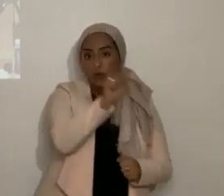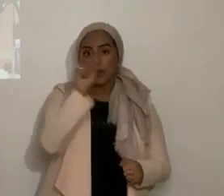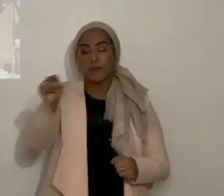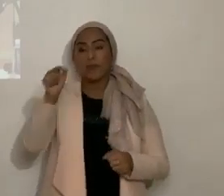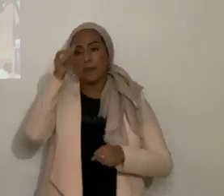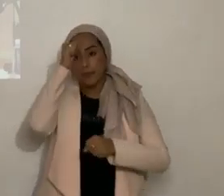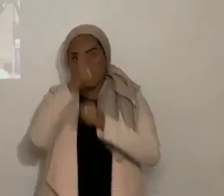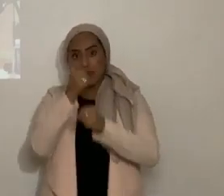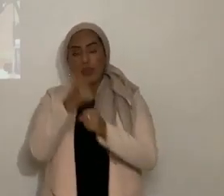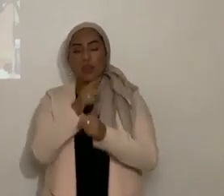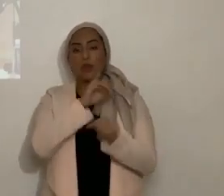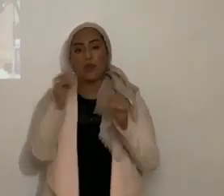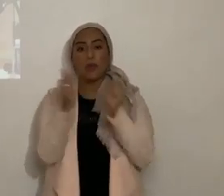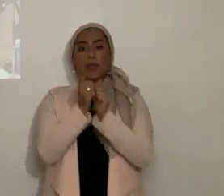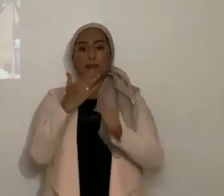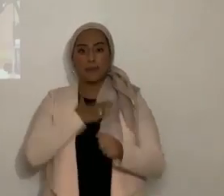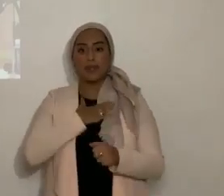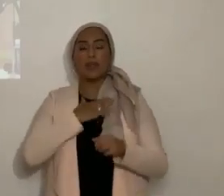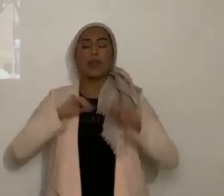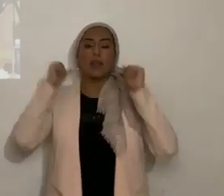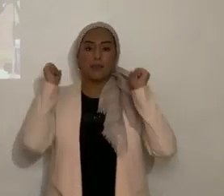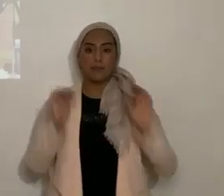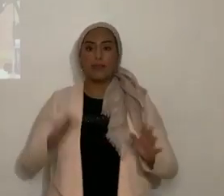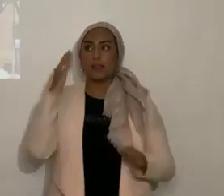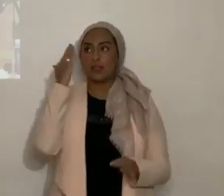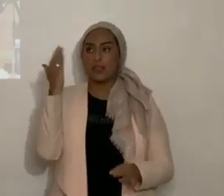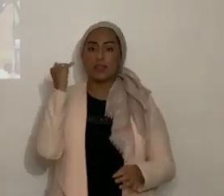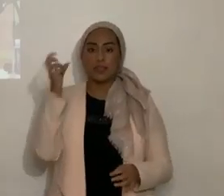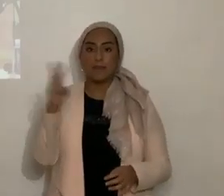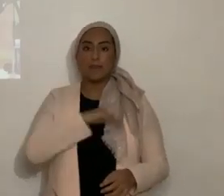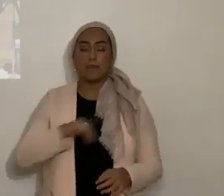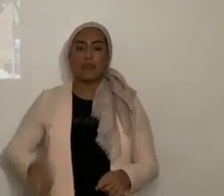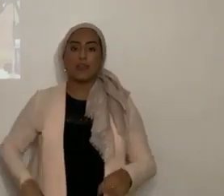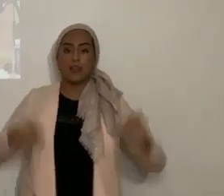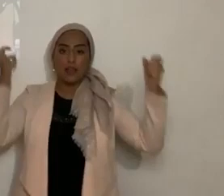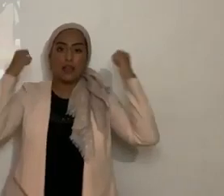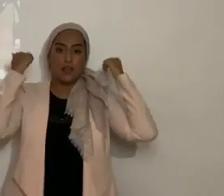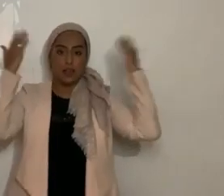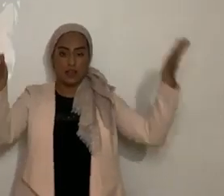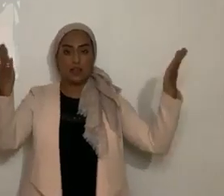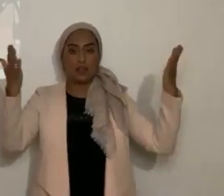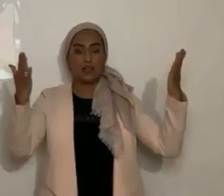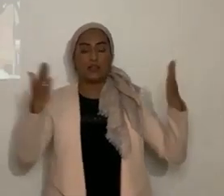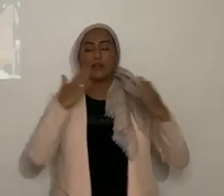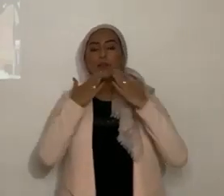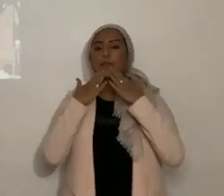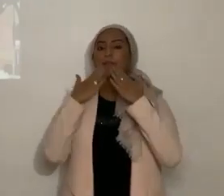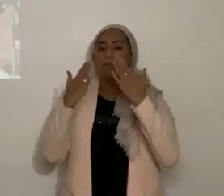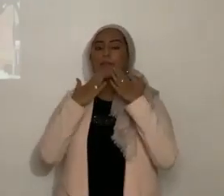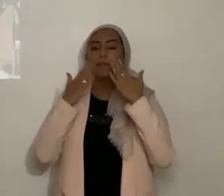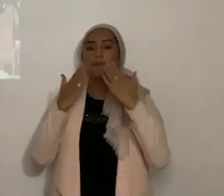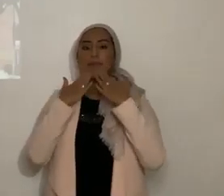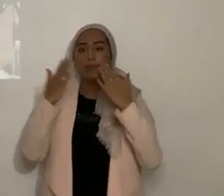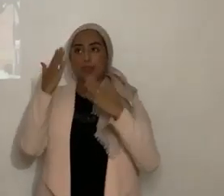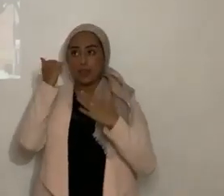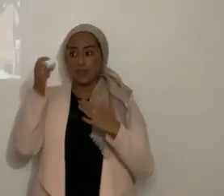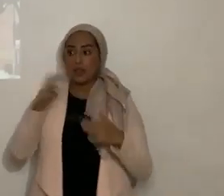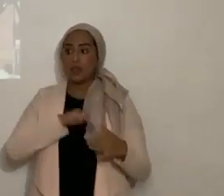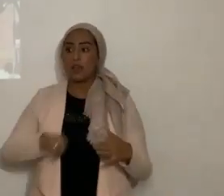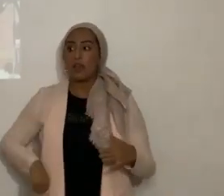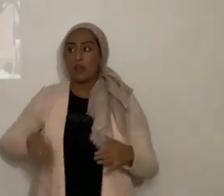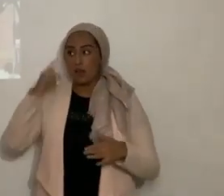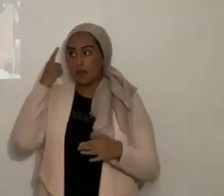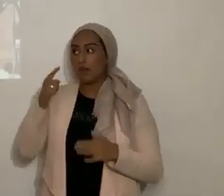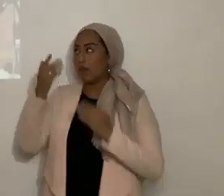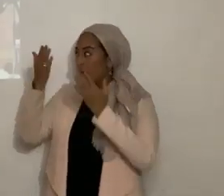Aj, amada Jod, y conmigo. Bendito es Yahshua HaMashiach. ¡Aleluya! Aleluya a toda Rabá, Yahshua HaMashiach, por